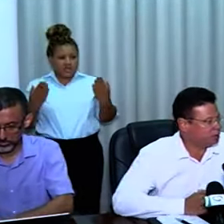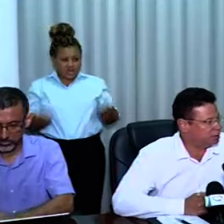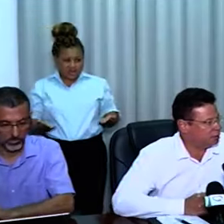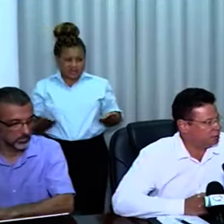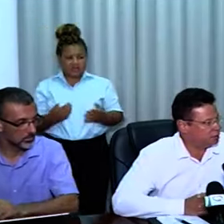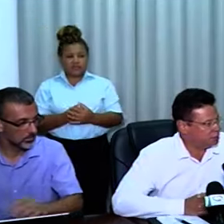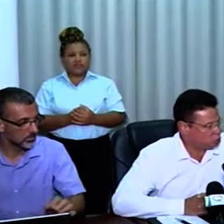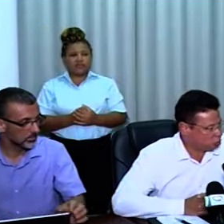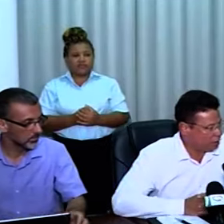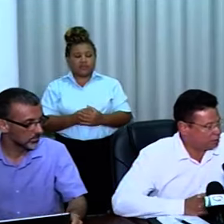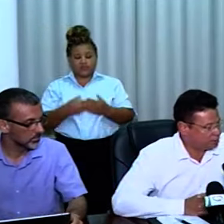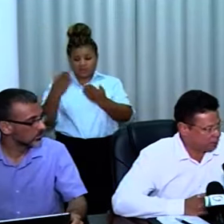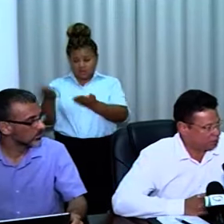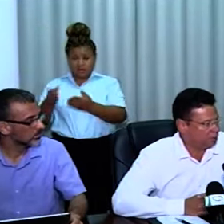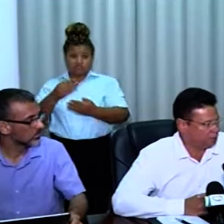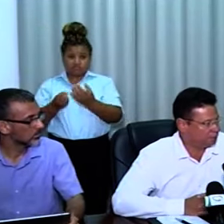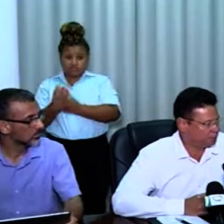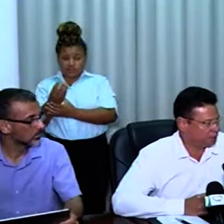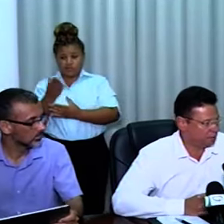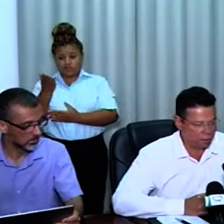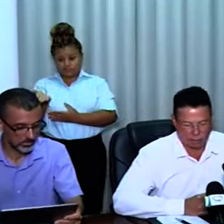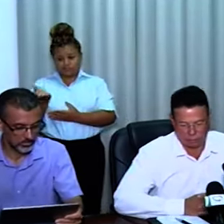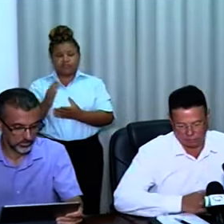l'aspect soins, traitement.